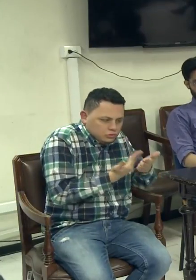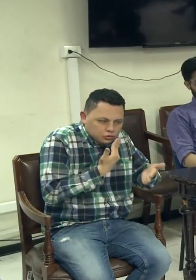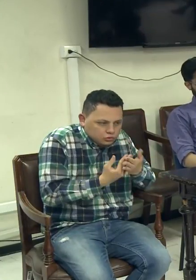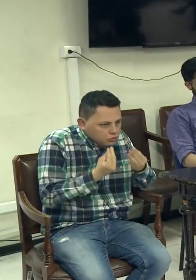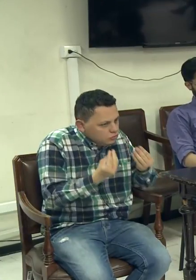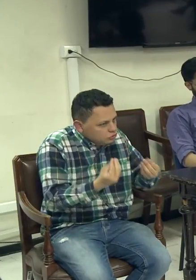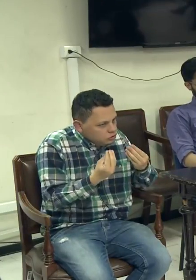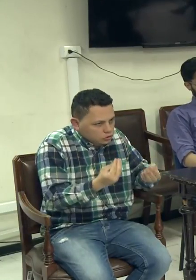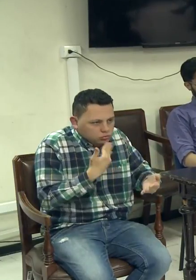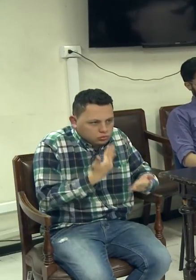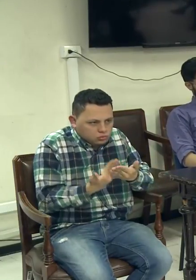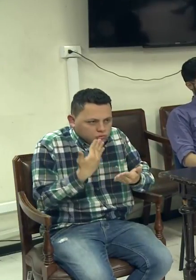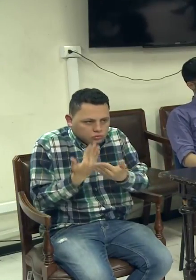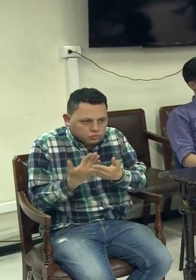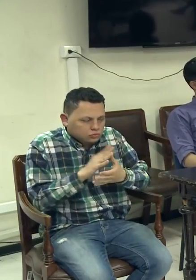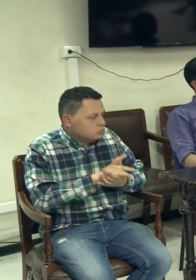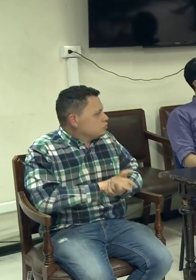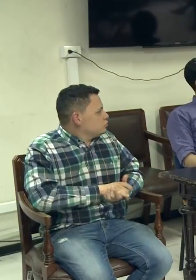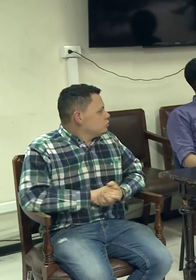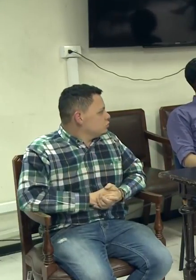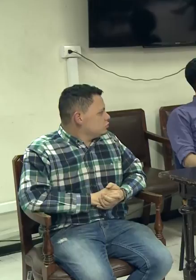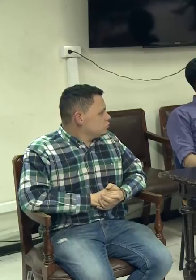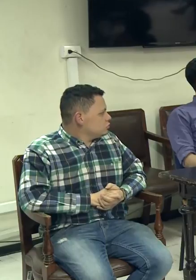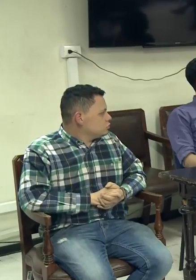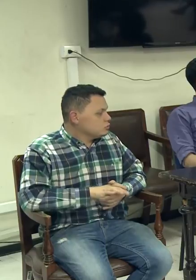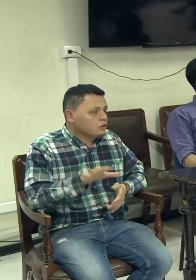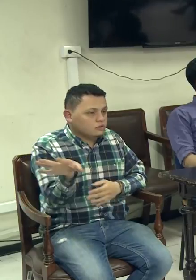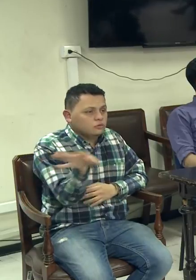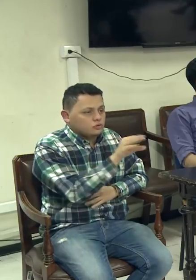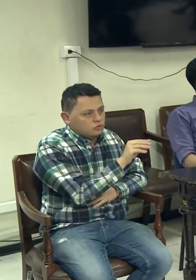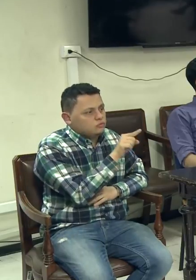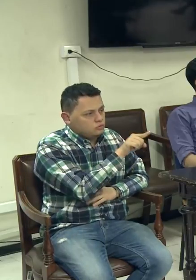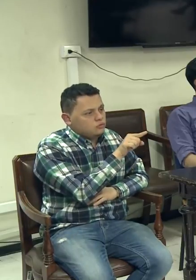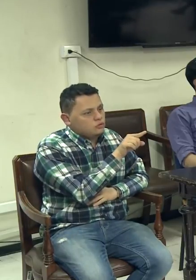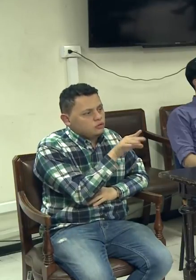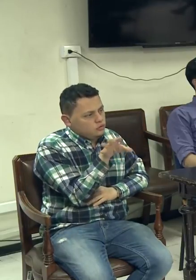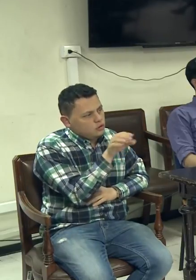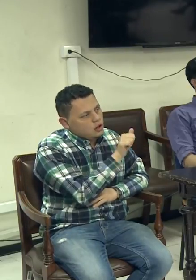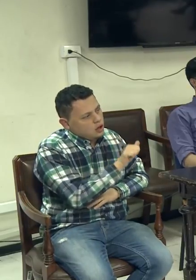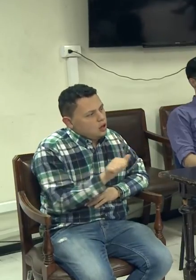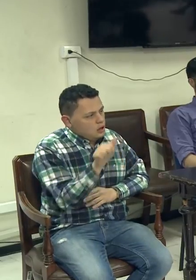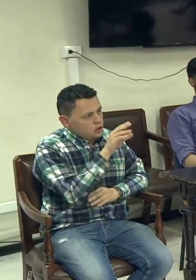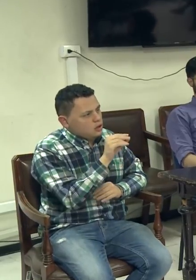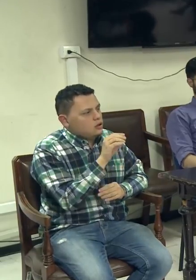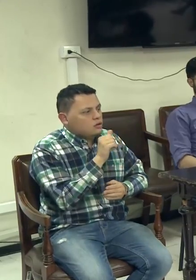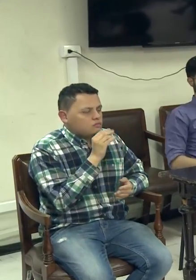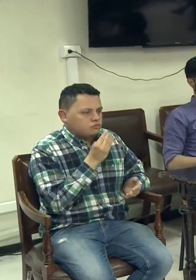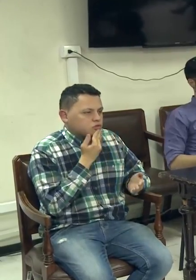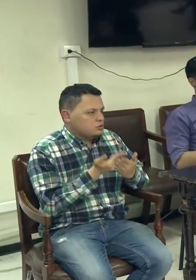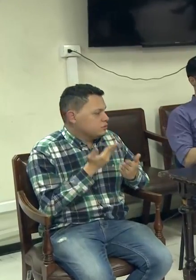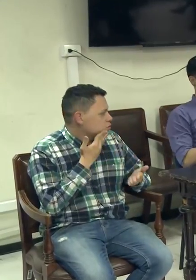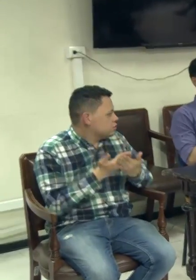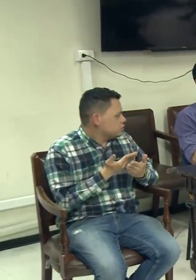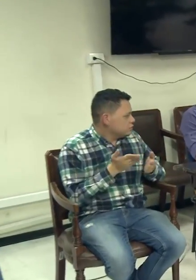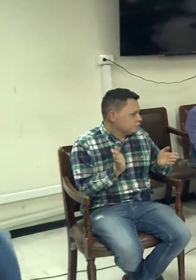de verdad, y a todas ustedes, muchísimas gracias.